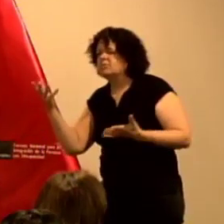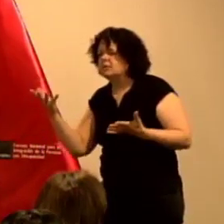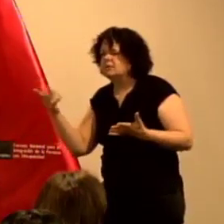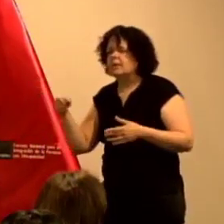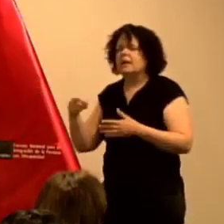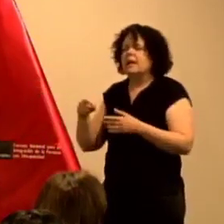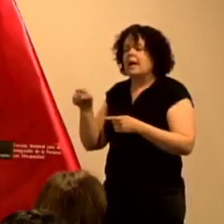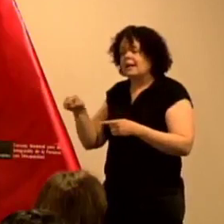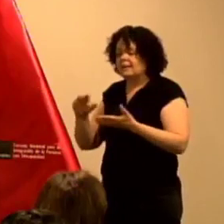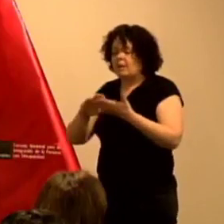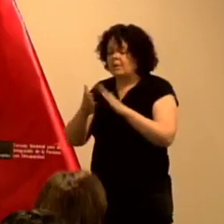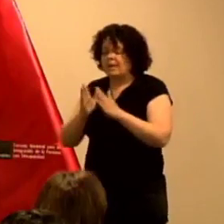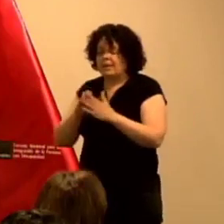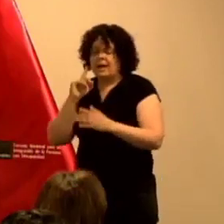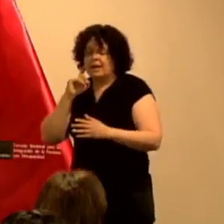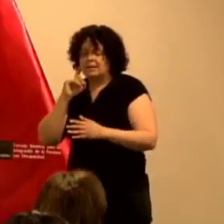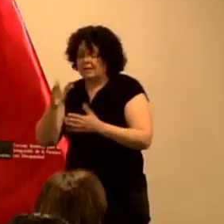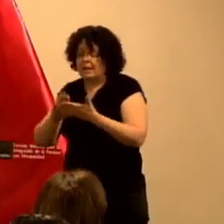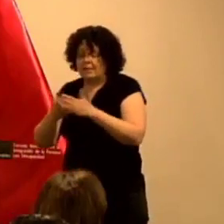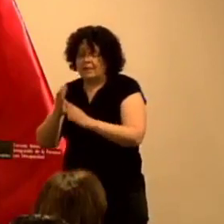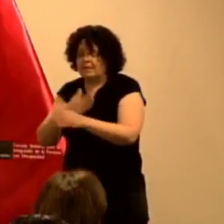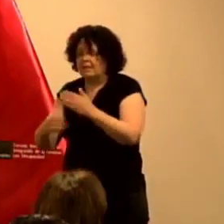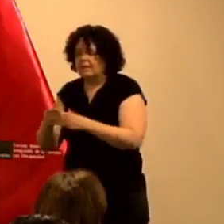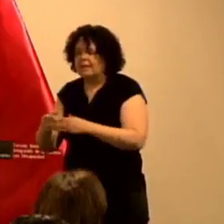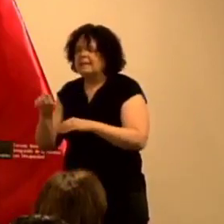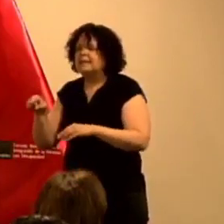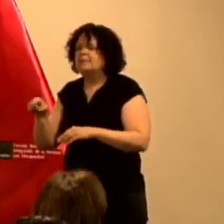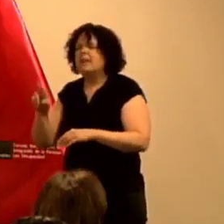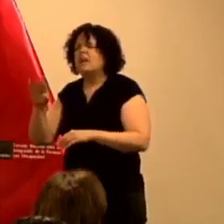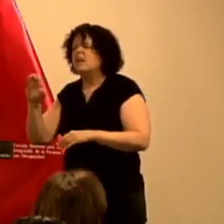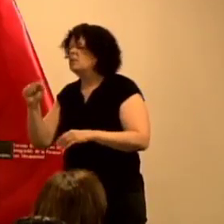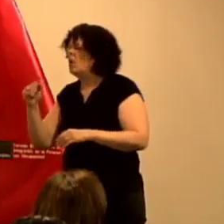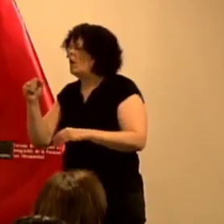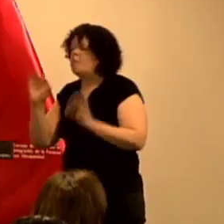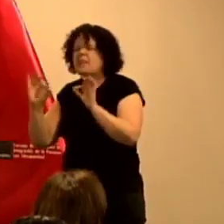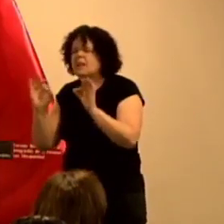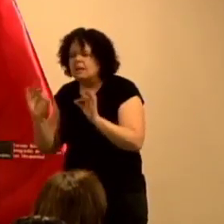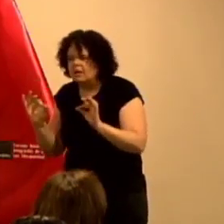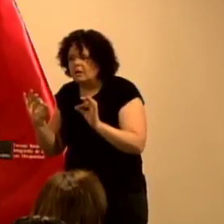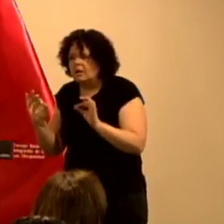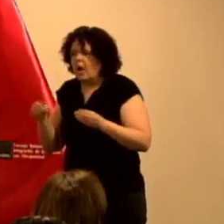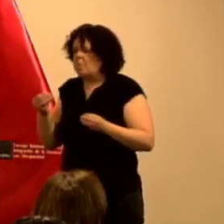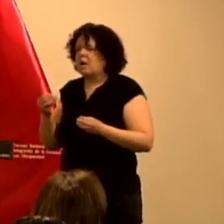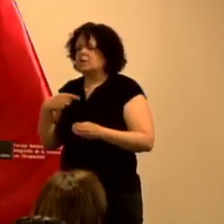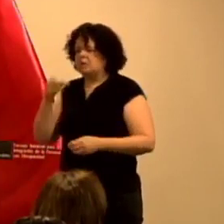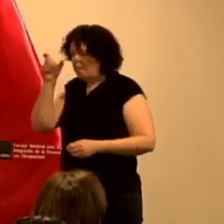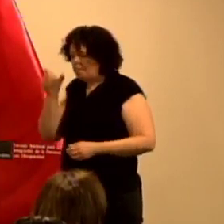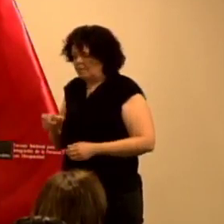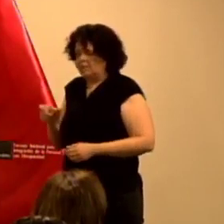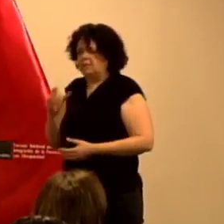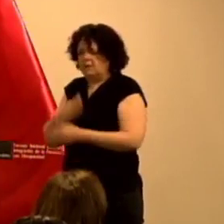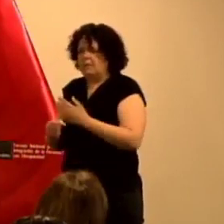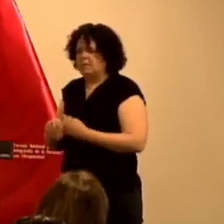a diferencia de otras poblaciones, están en continuo riesgo, permanente. Una persona ciega que transita por la calle está en